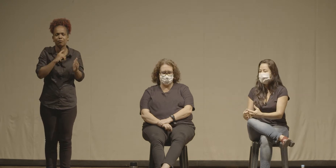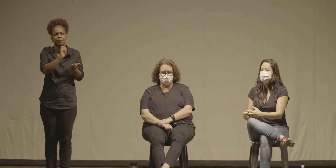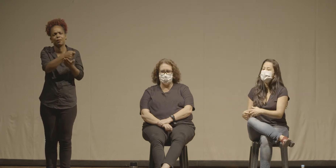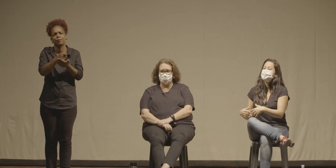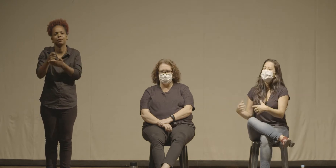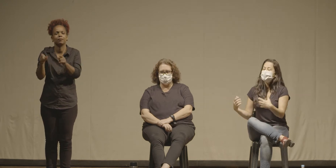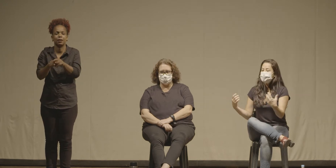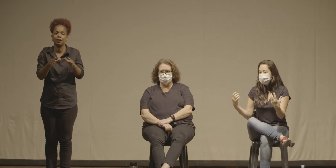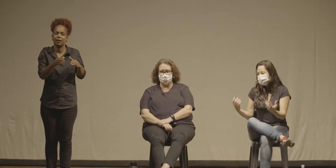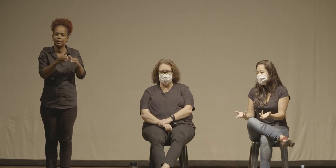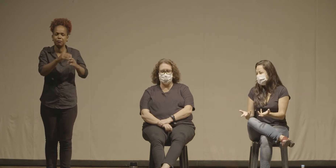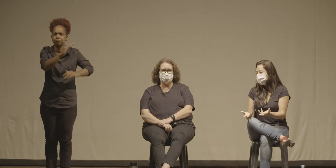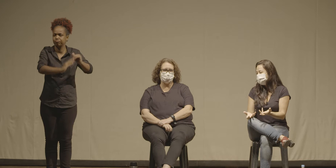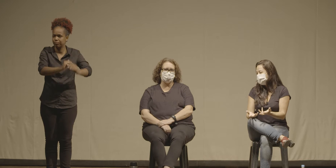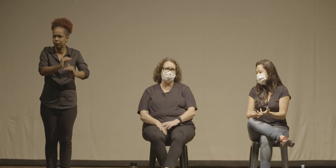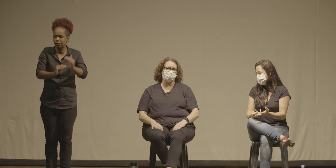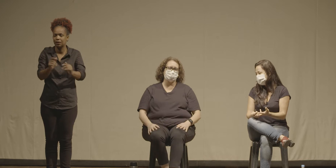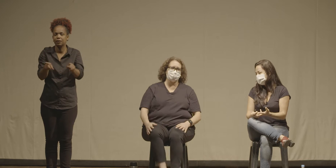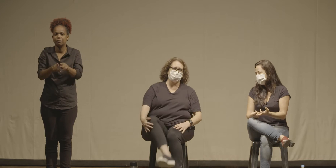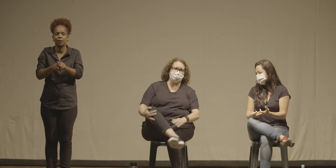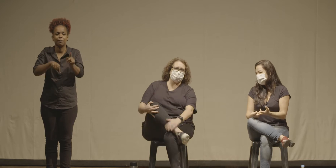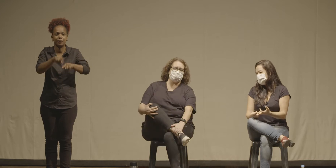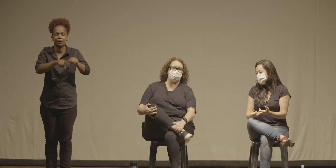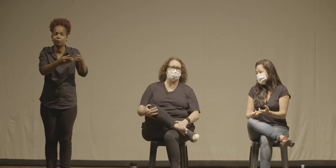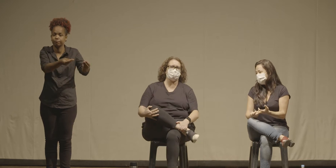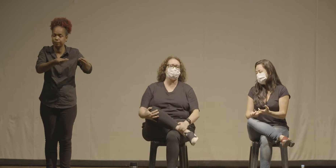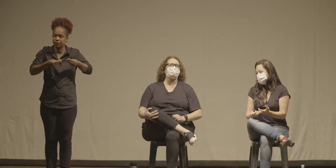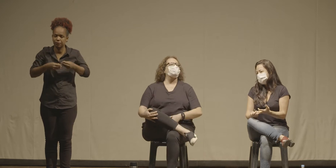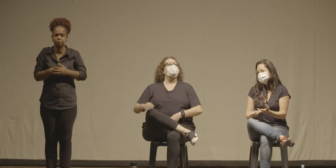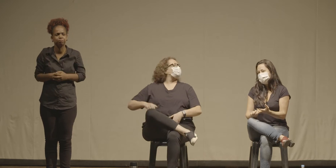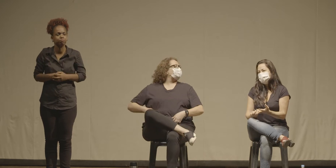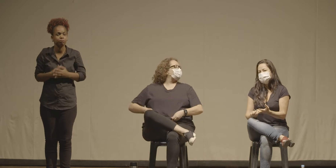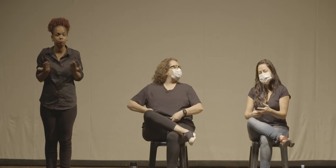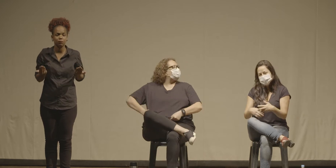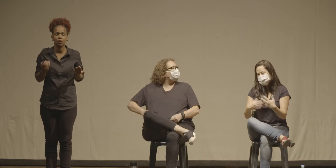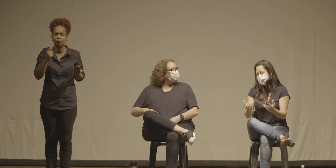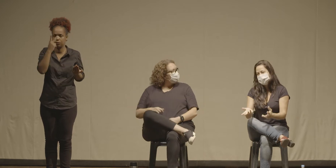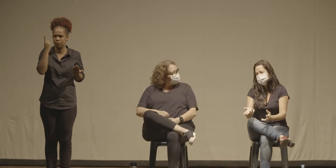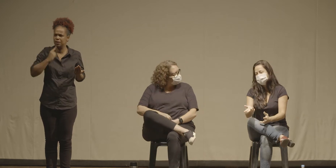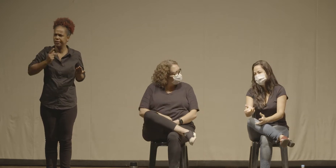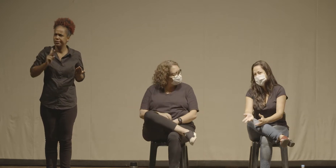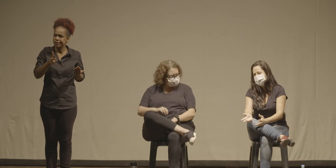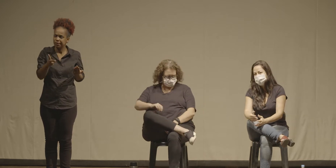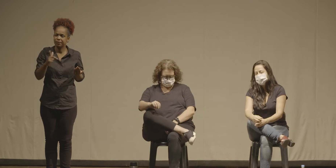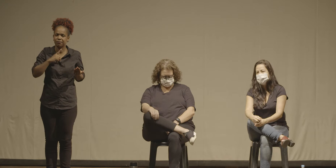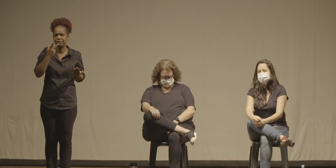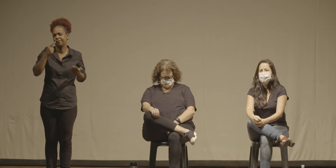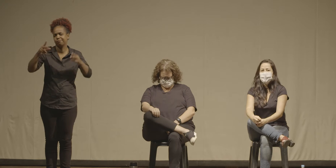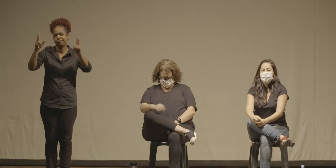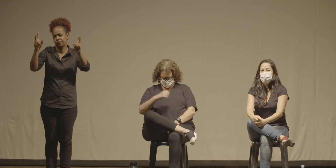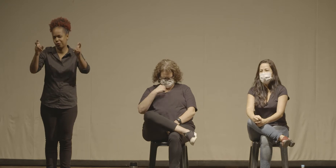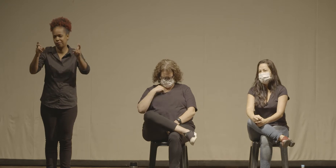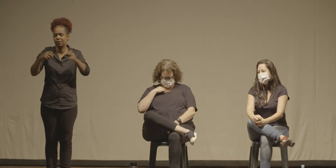pagamento da equipe e dentro do material que a gente precisava trazer. Então, as pessoas, sempre que a gente fala sobre